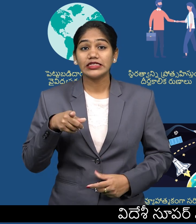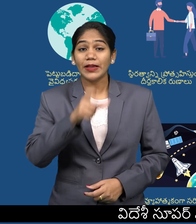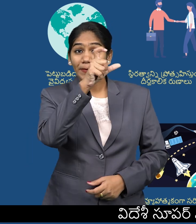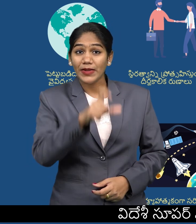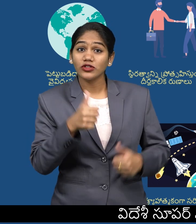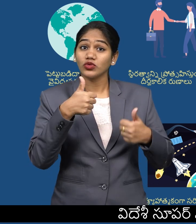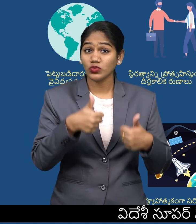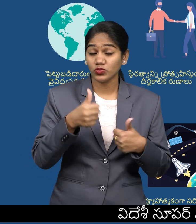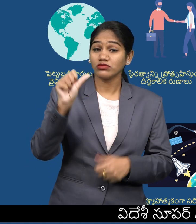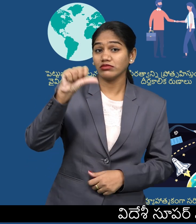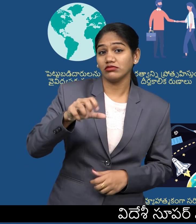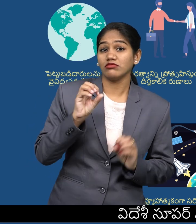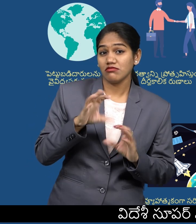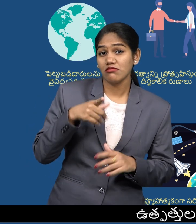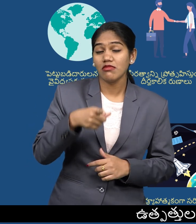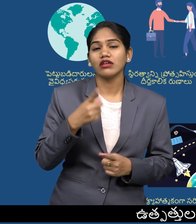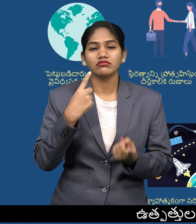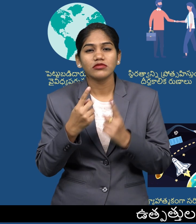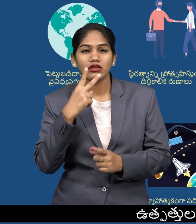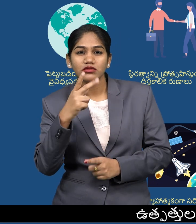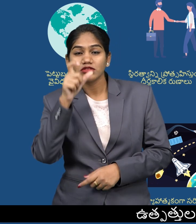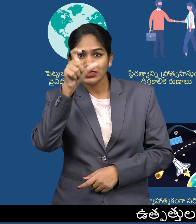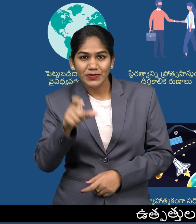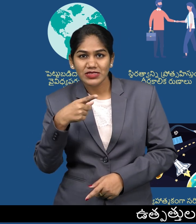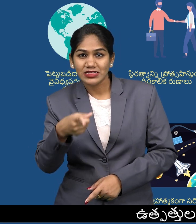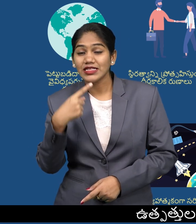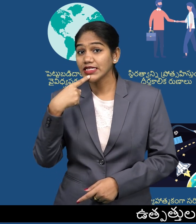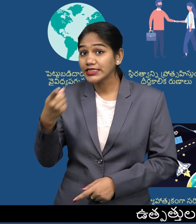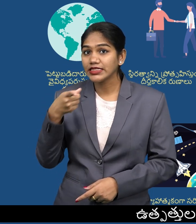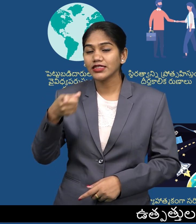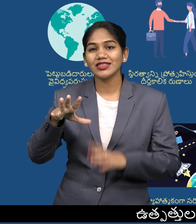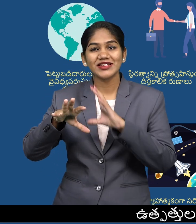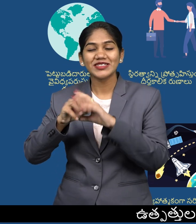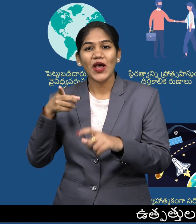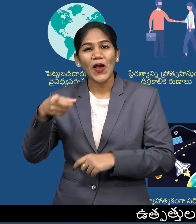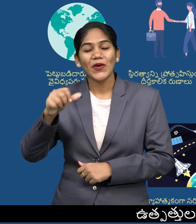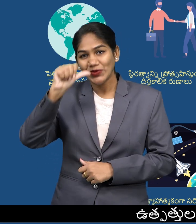విదేశీ సూపర్ మార్కెట్లు తక్కువ ధరలకు ఉత్పత్తులను కొనుగోలు చేస్తాయని,